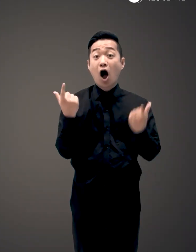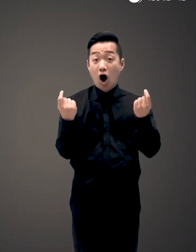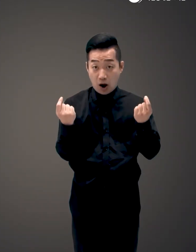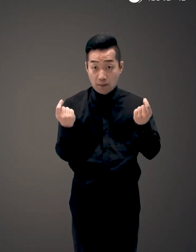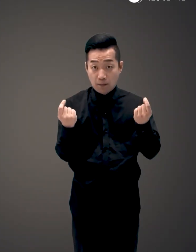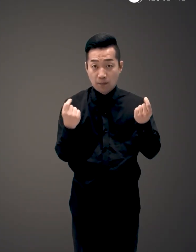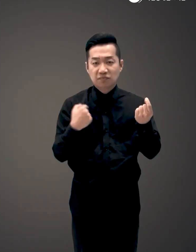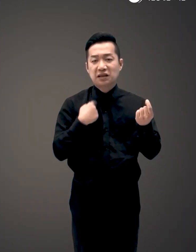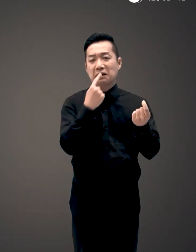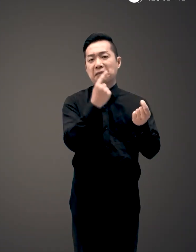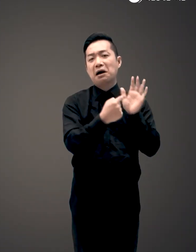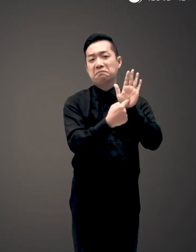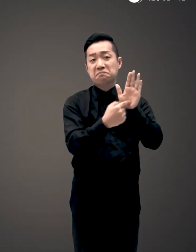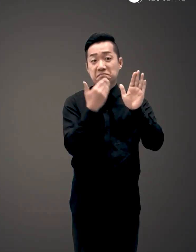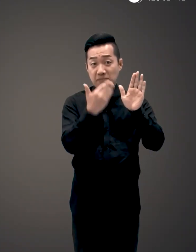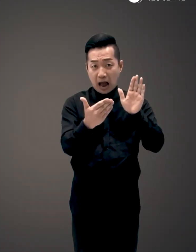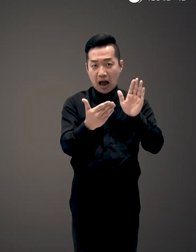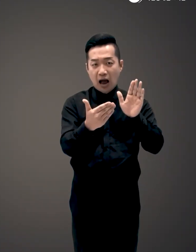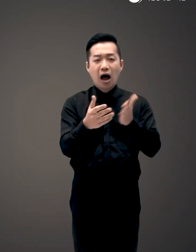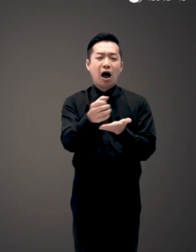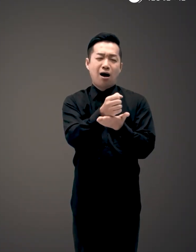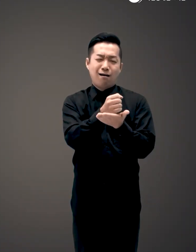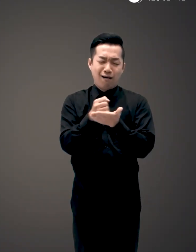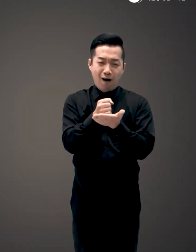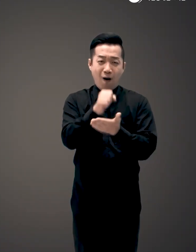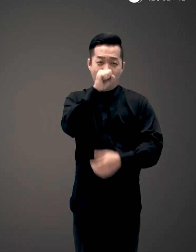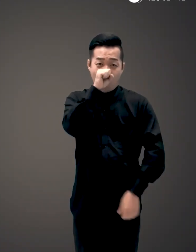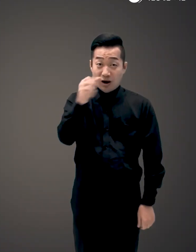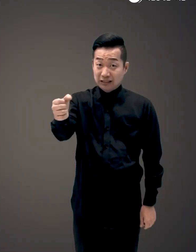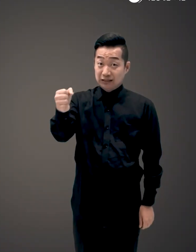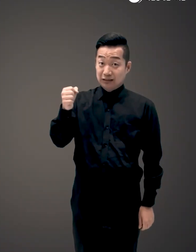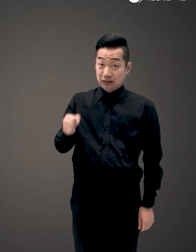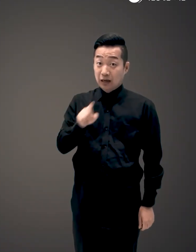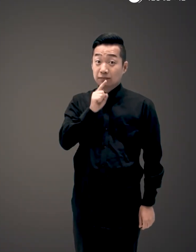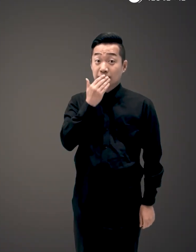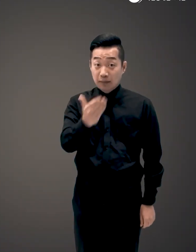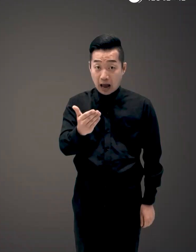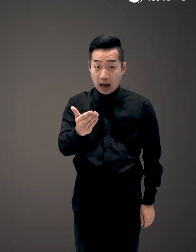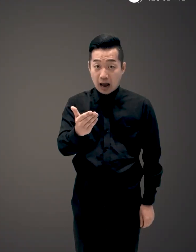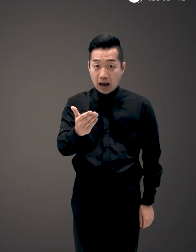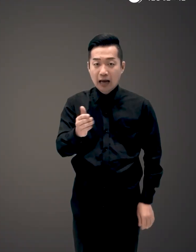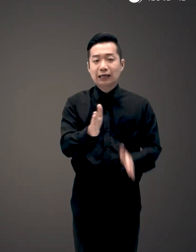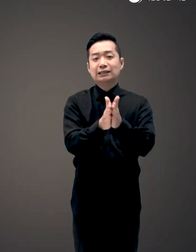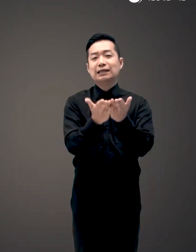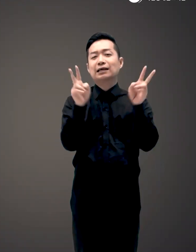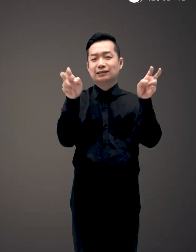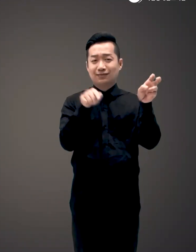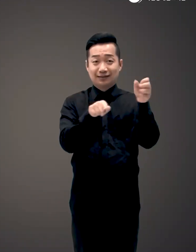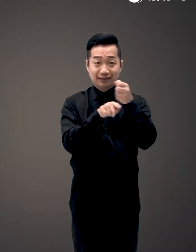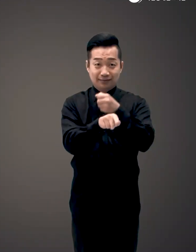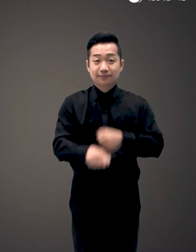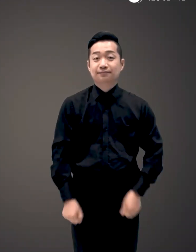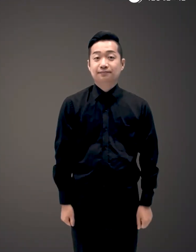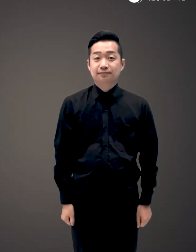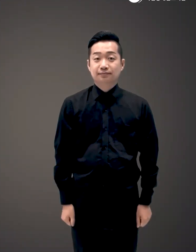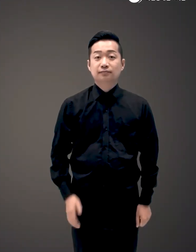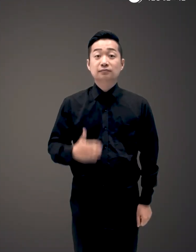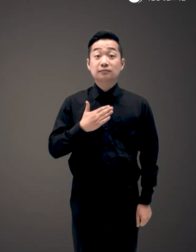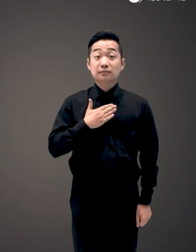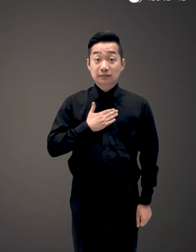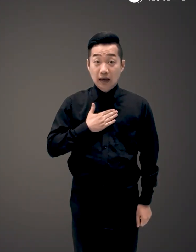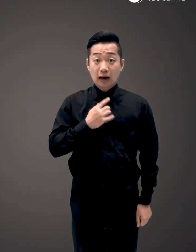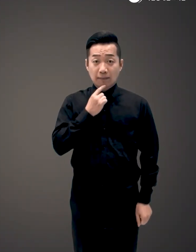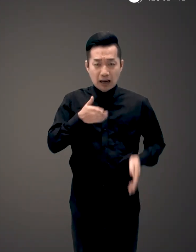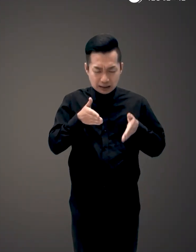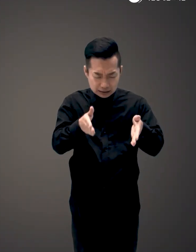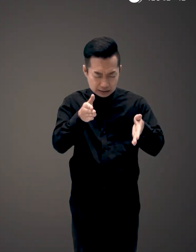draw 라고 말할 수 있는, 그게 럭키 드로우였구나 라고 말할 수 있는 것, 그게 이 제 책 제목의 의미예요. 그래서